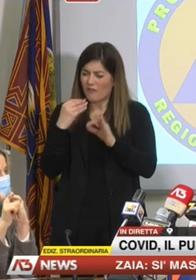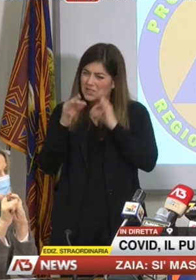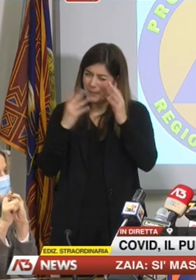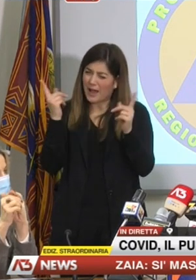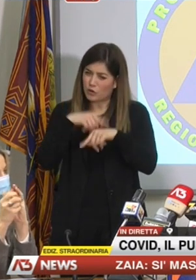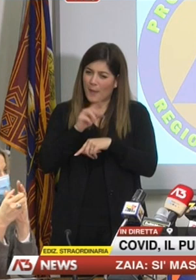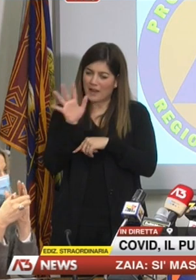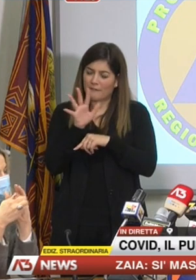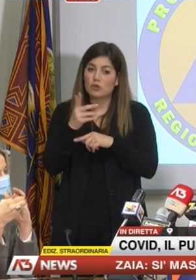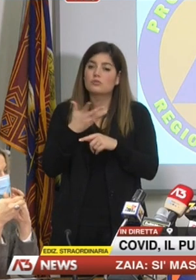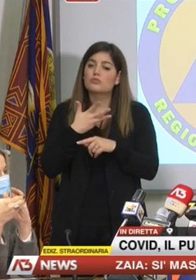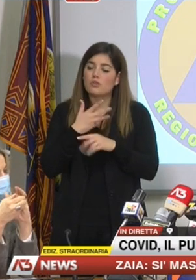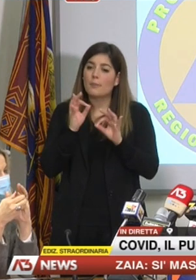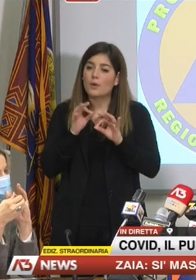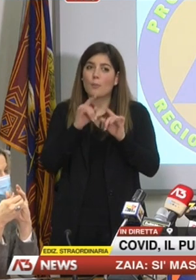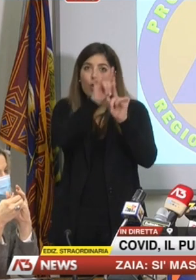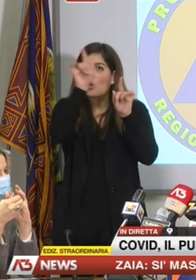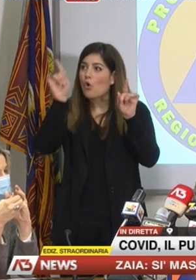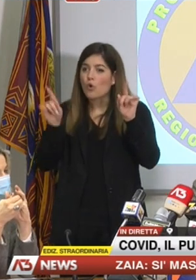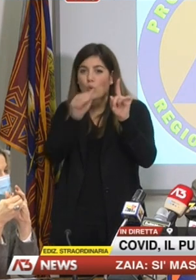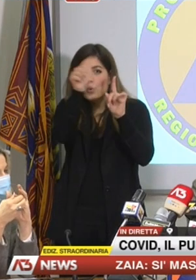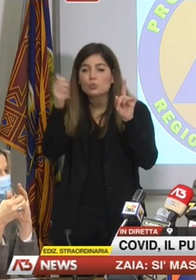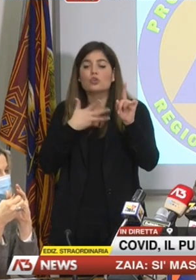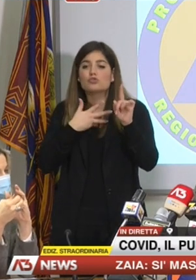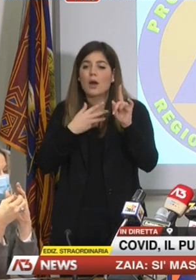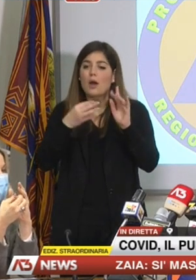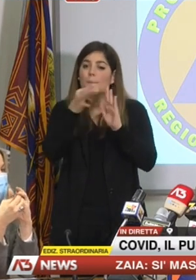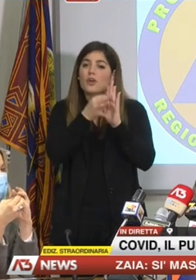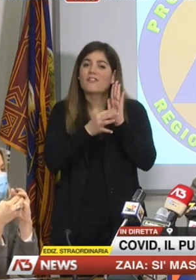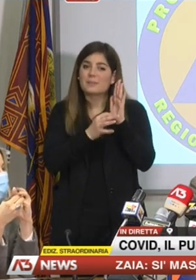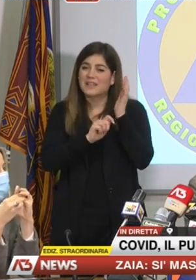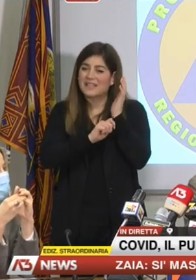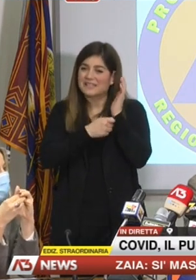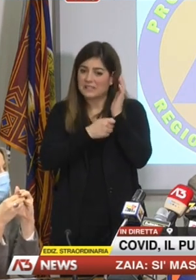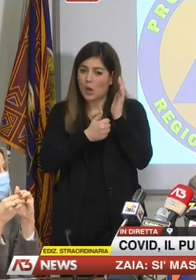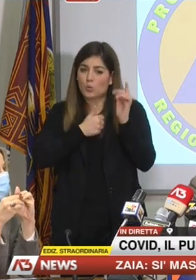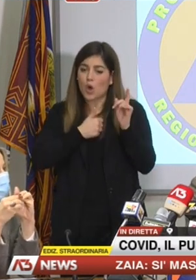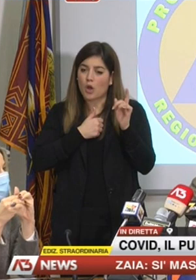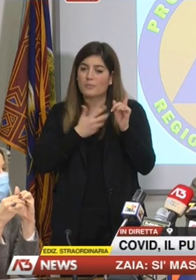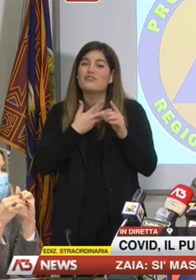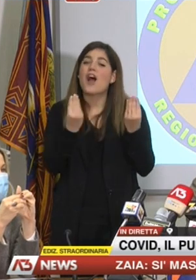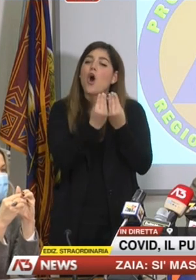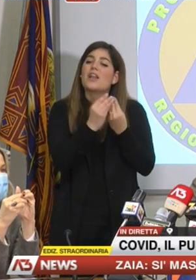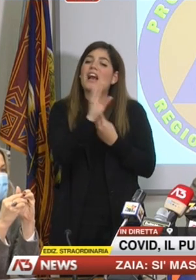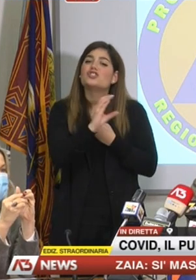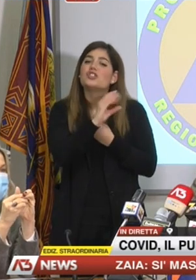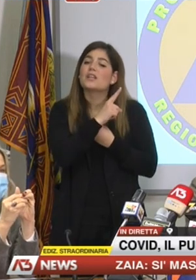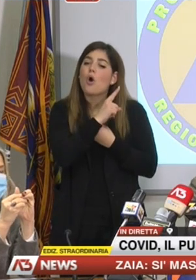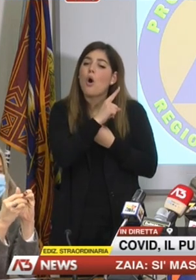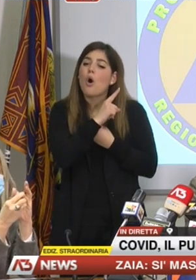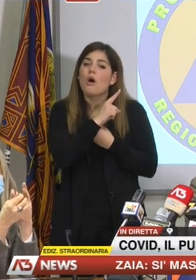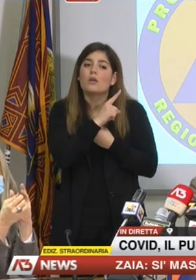hanno provvedimenti restrittivi autonomi. Il Cirio, per dire, il collega Cirio ha chiuso le scuole prima